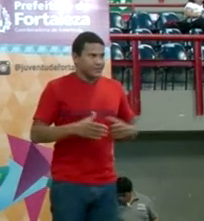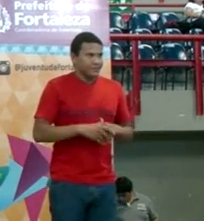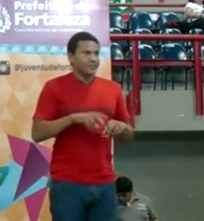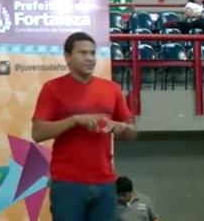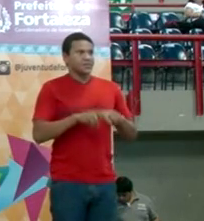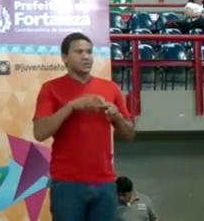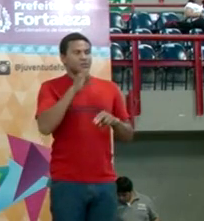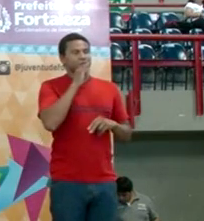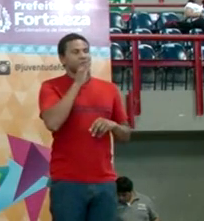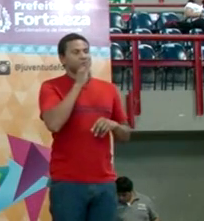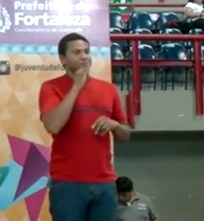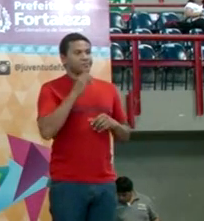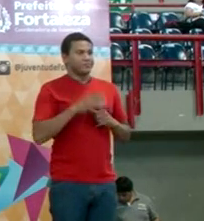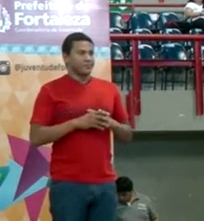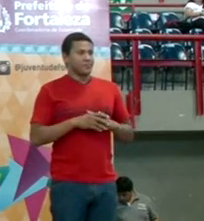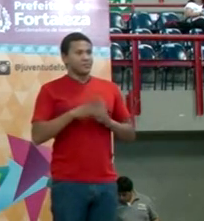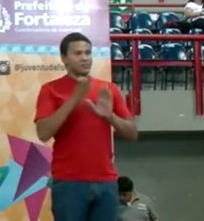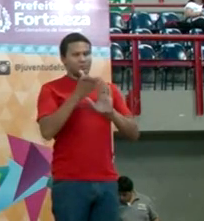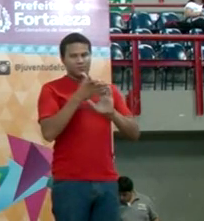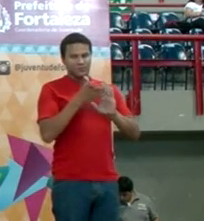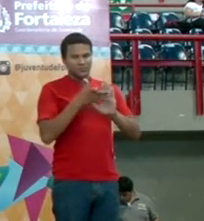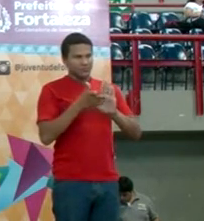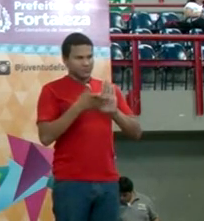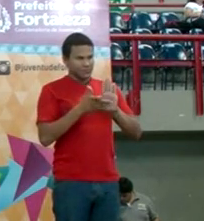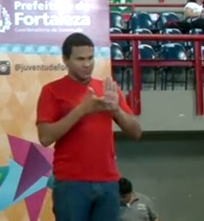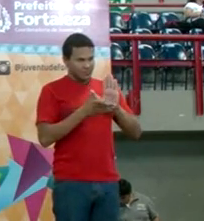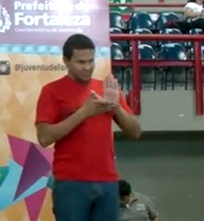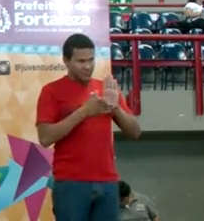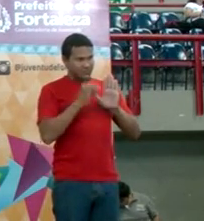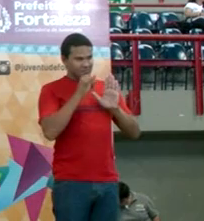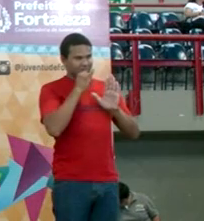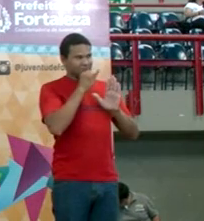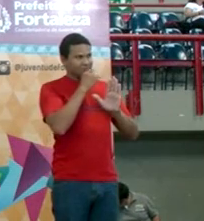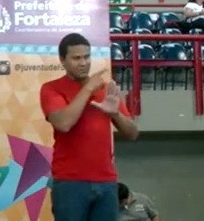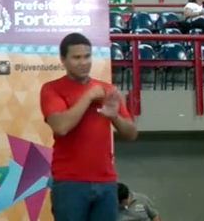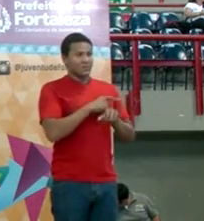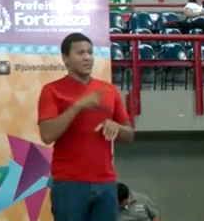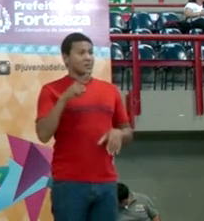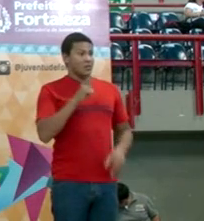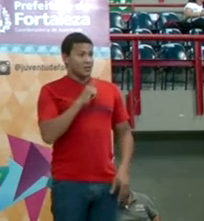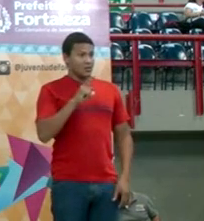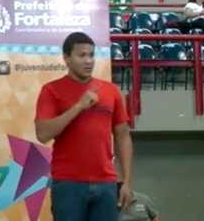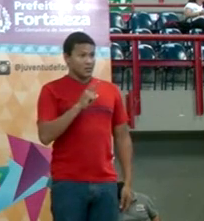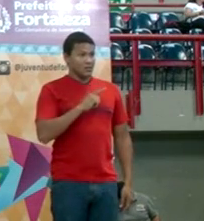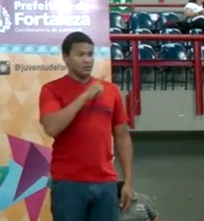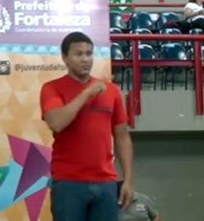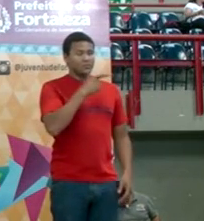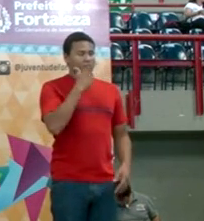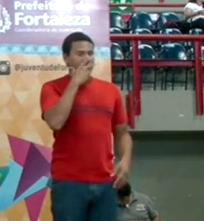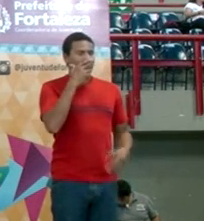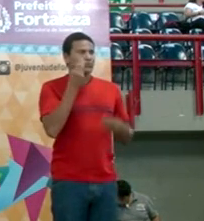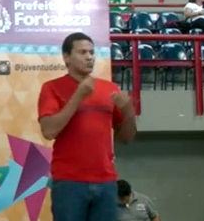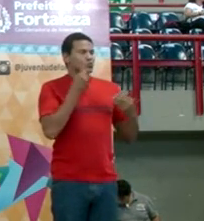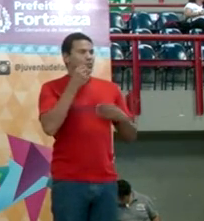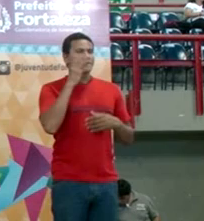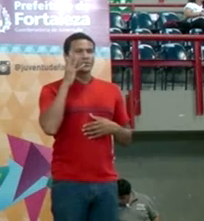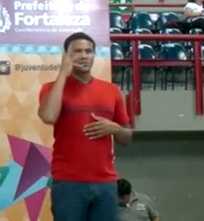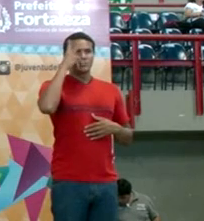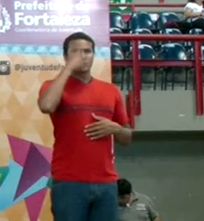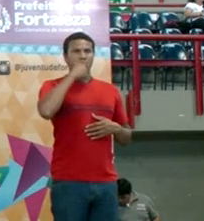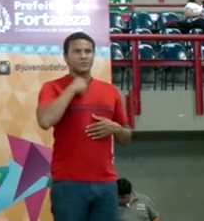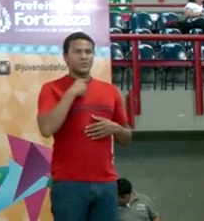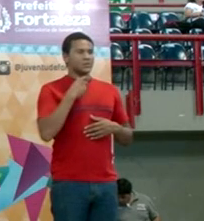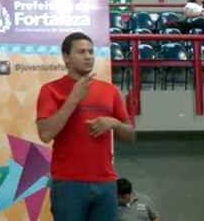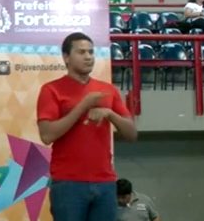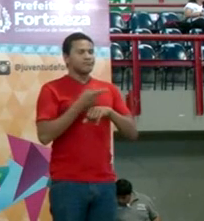introdutório, se você quisesse aqui dizer assim, a busca pela beleza no Brasil está cada vez